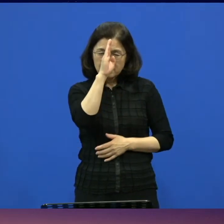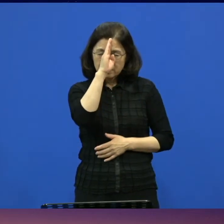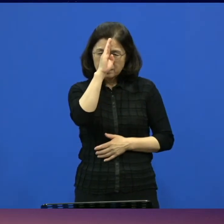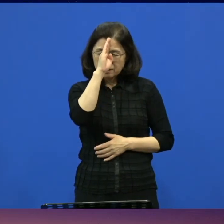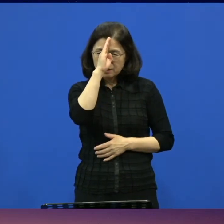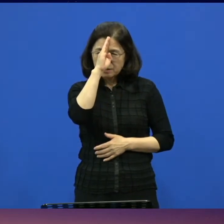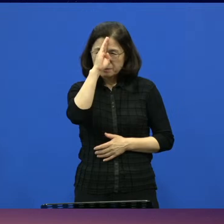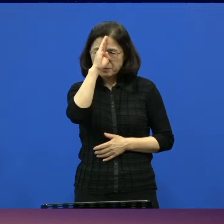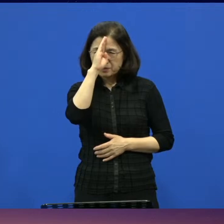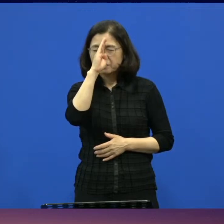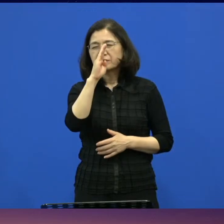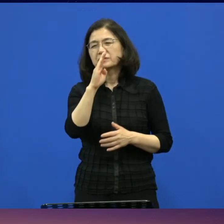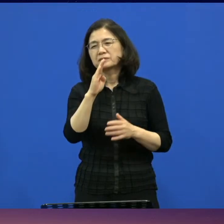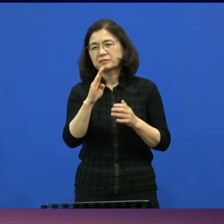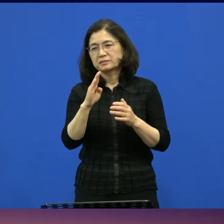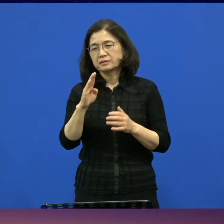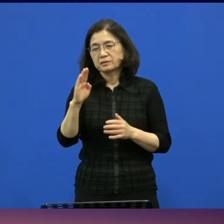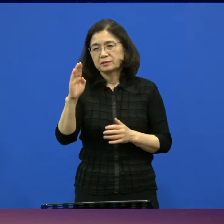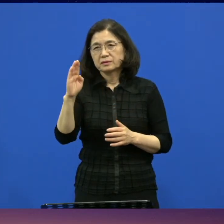정서예요.